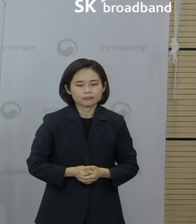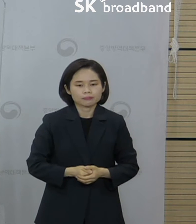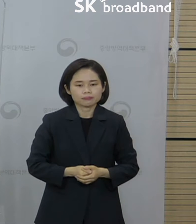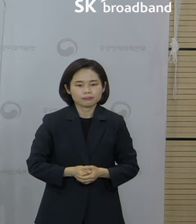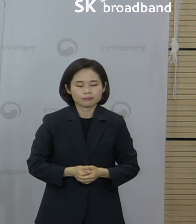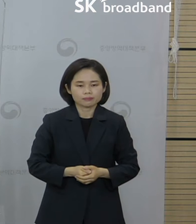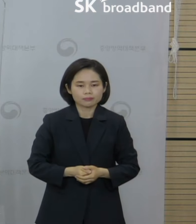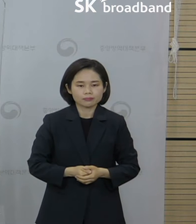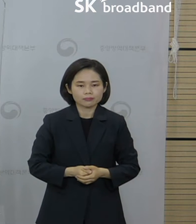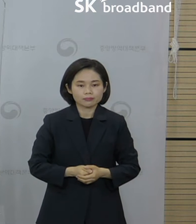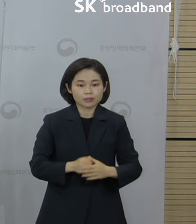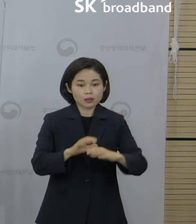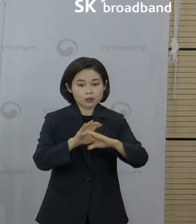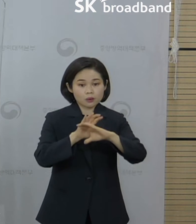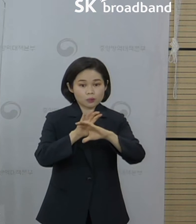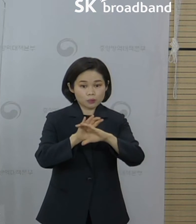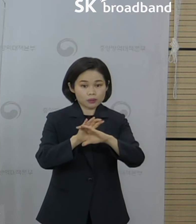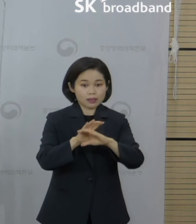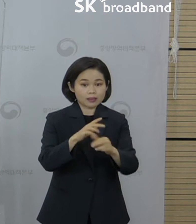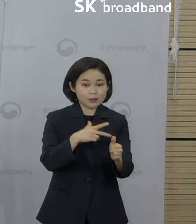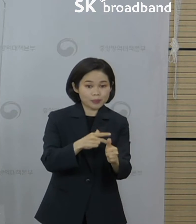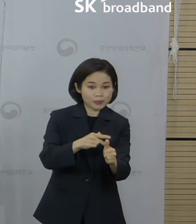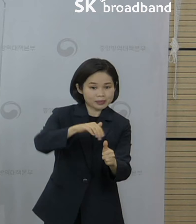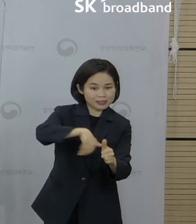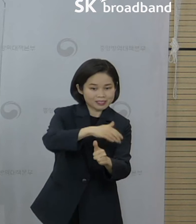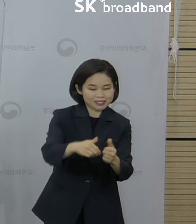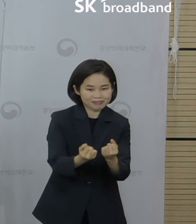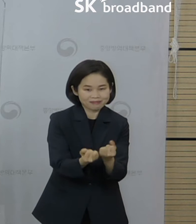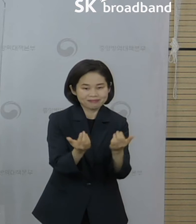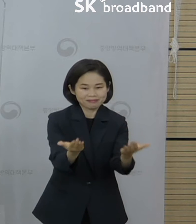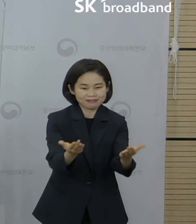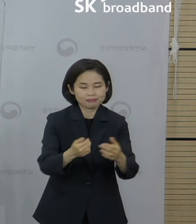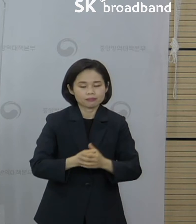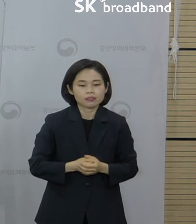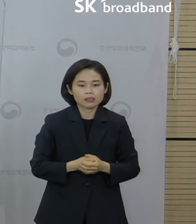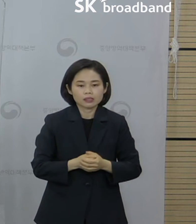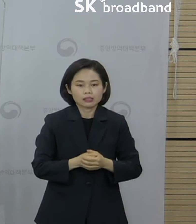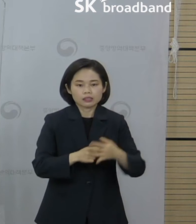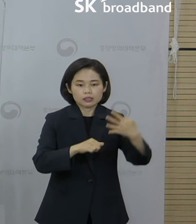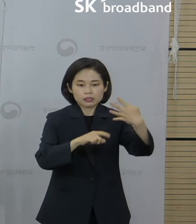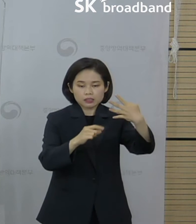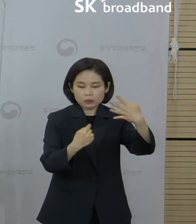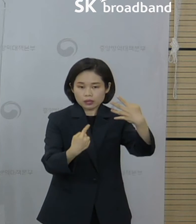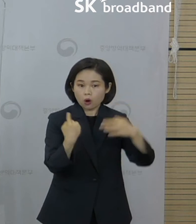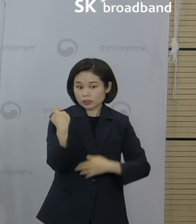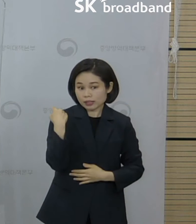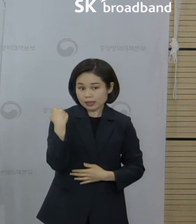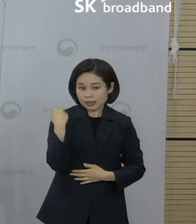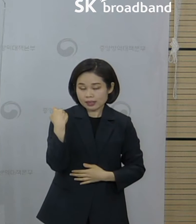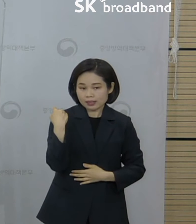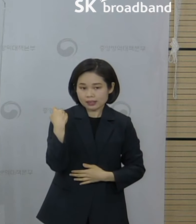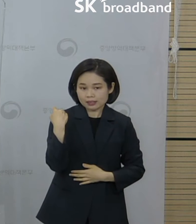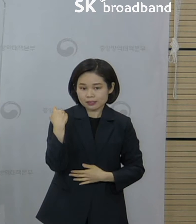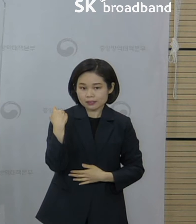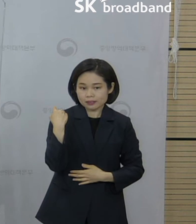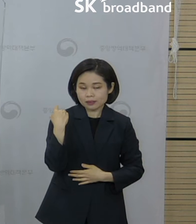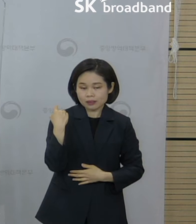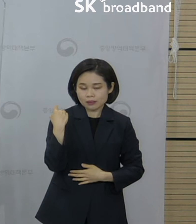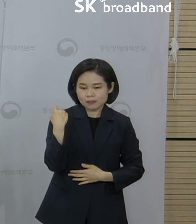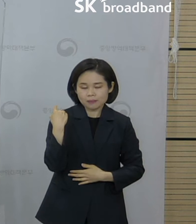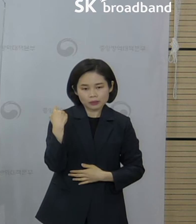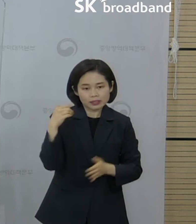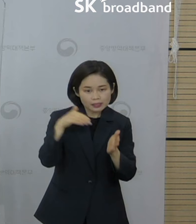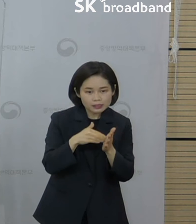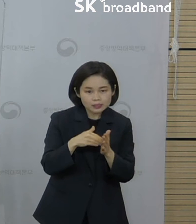다음으로는 코로나19 예방접종과 관련된 사항입니다. 4월 1일 0시를 기준으로 해서